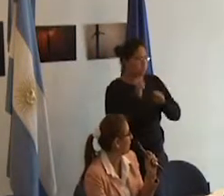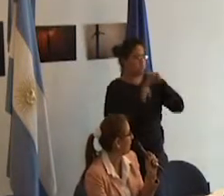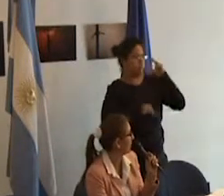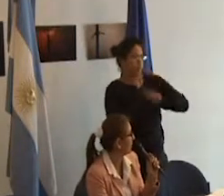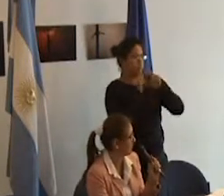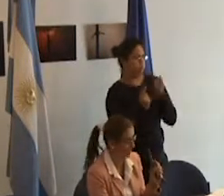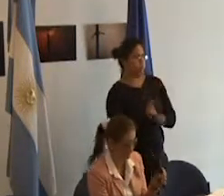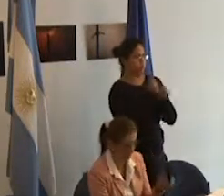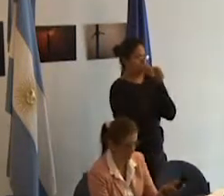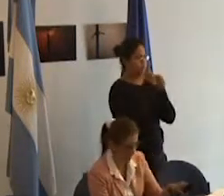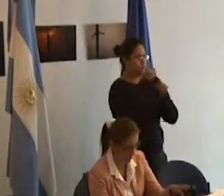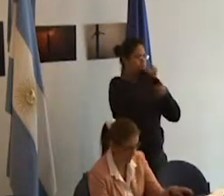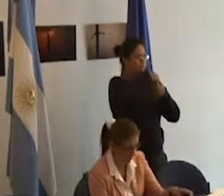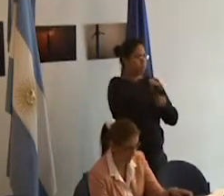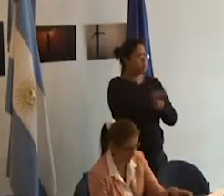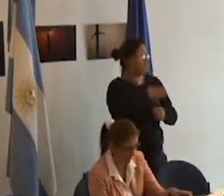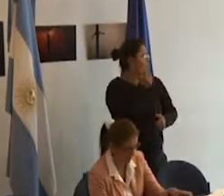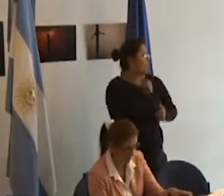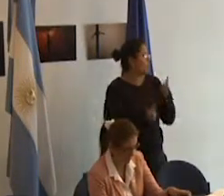políticas públicas?